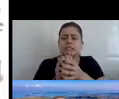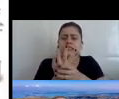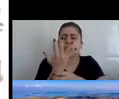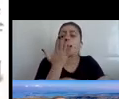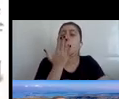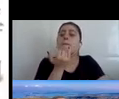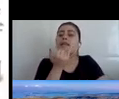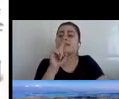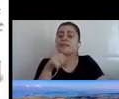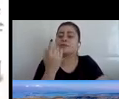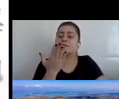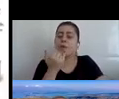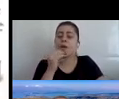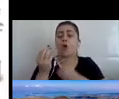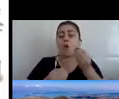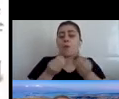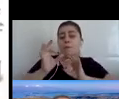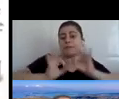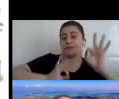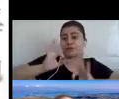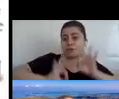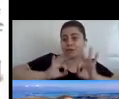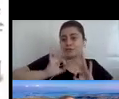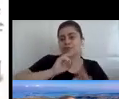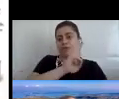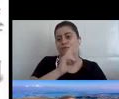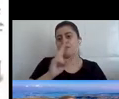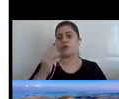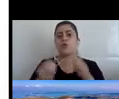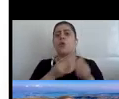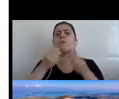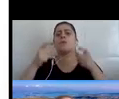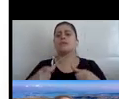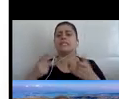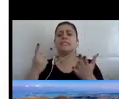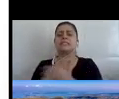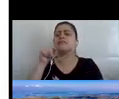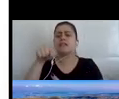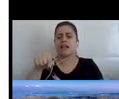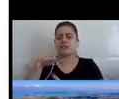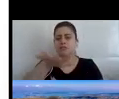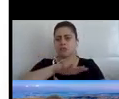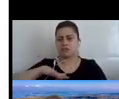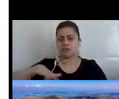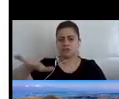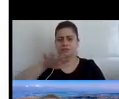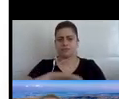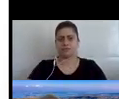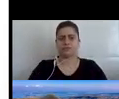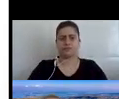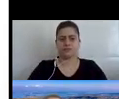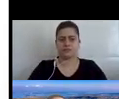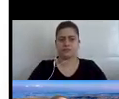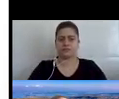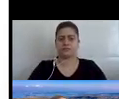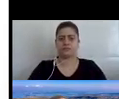planejamento urbano, como que isso rebate na gestão do território. E aí, partindo dos Objetivos